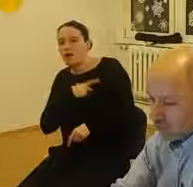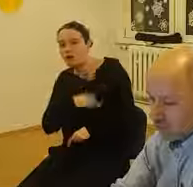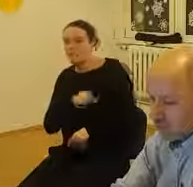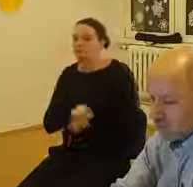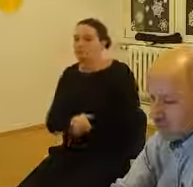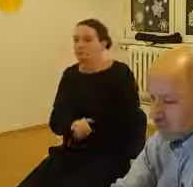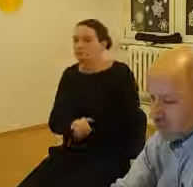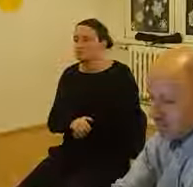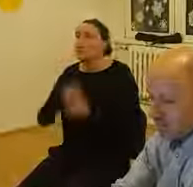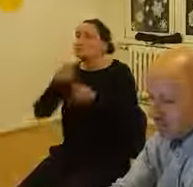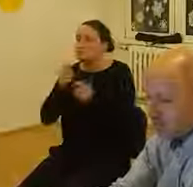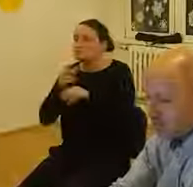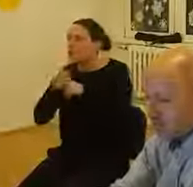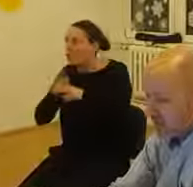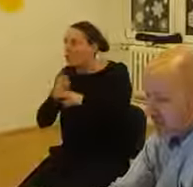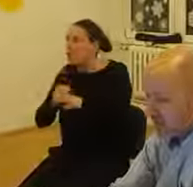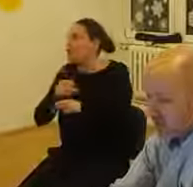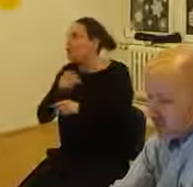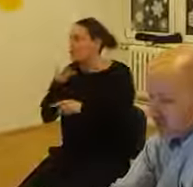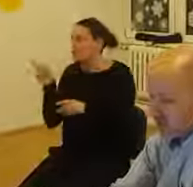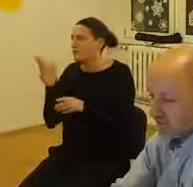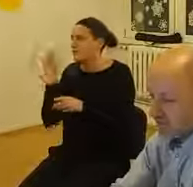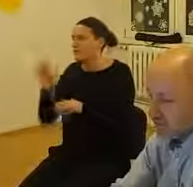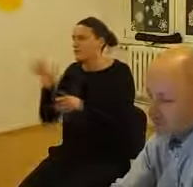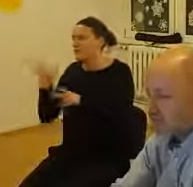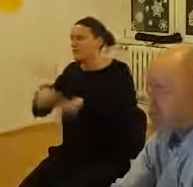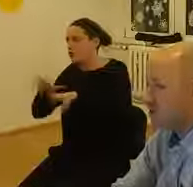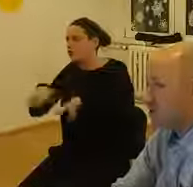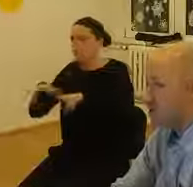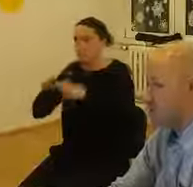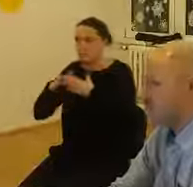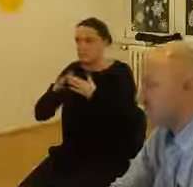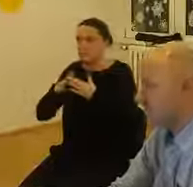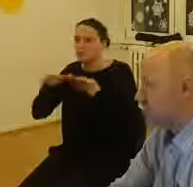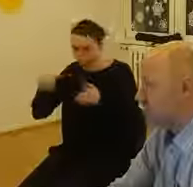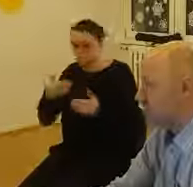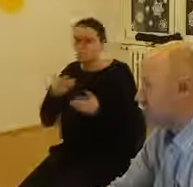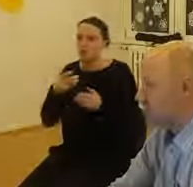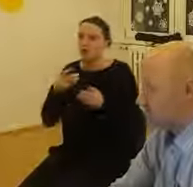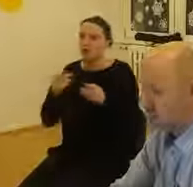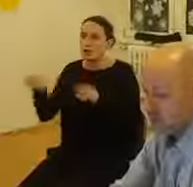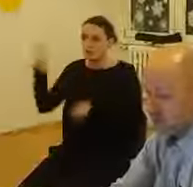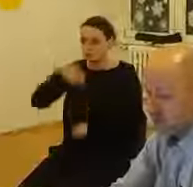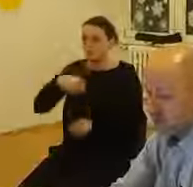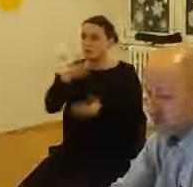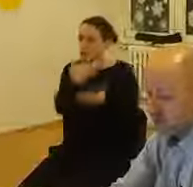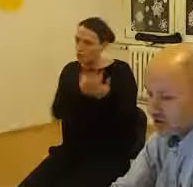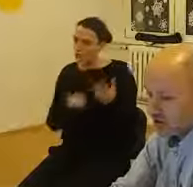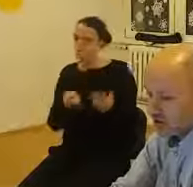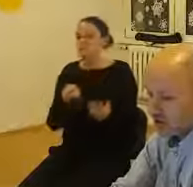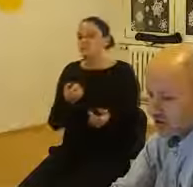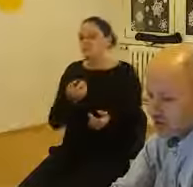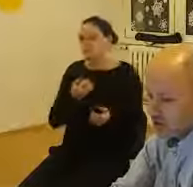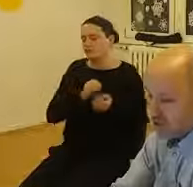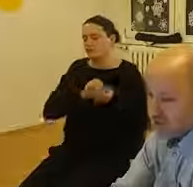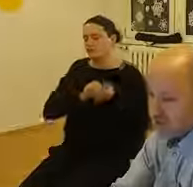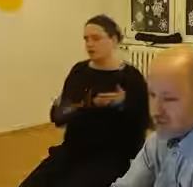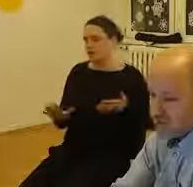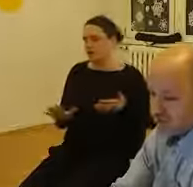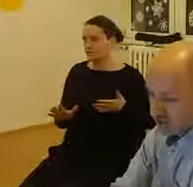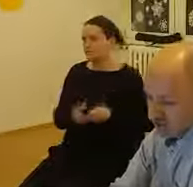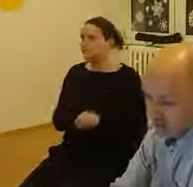w lodówce, na co Państwo, czy ktoś z Państwa rodziny choruje. Więc można to jeszcze przyjść, odebrać bezpłatnie z siedziby naszej Rady. To